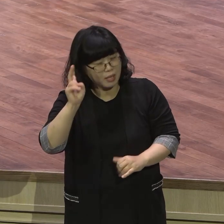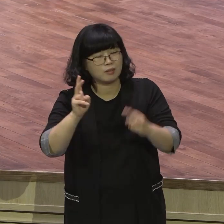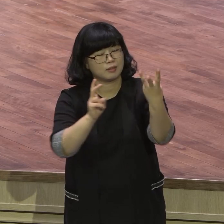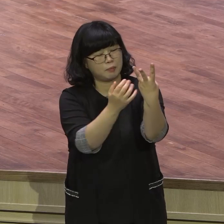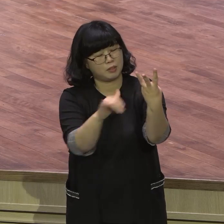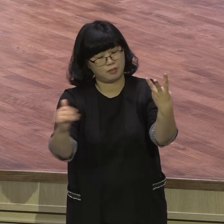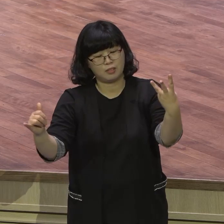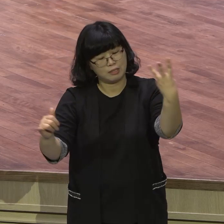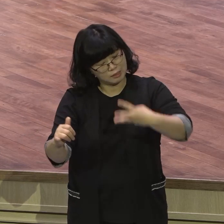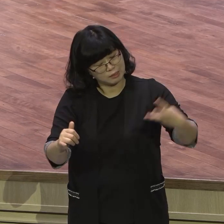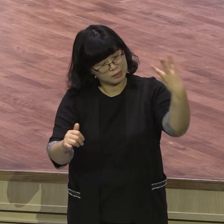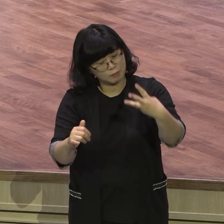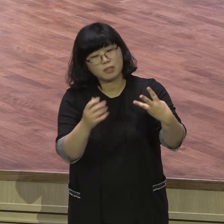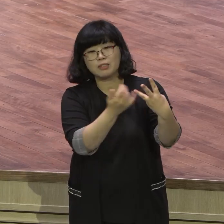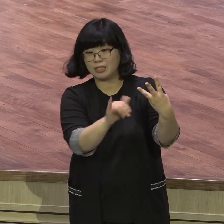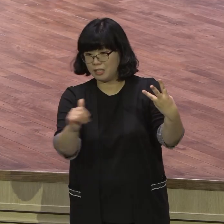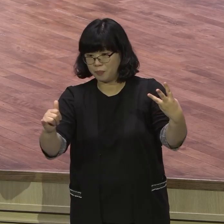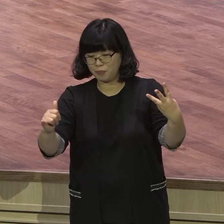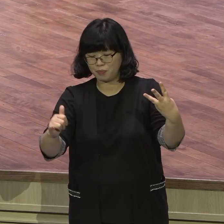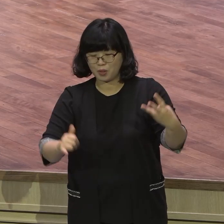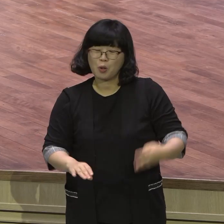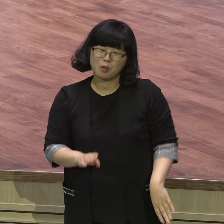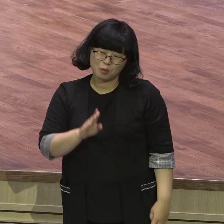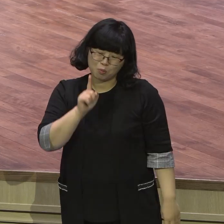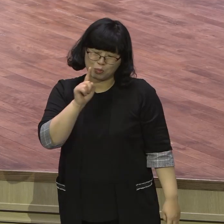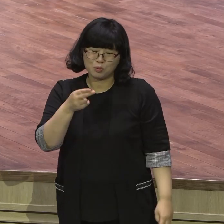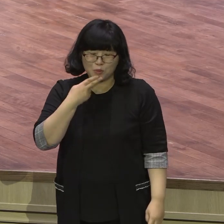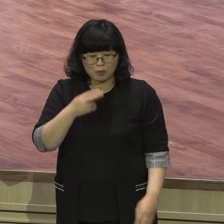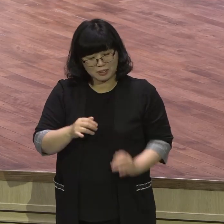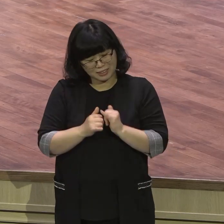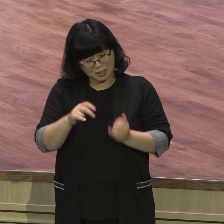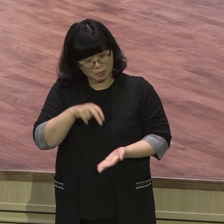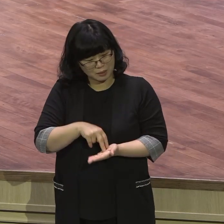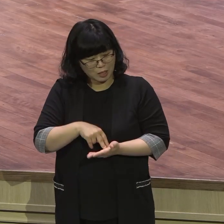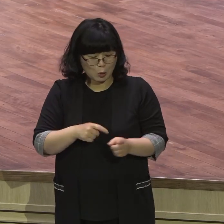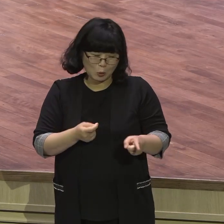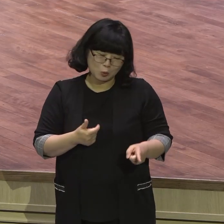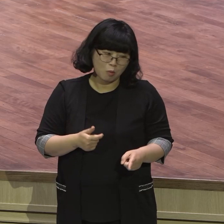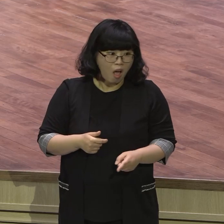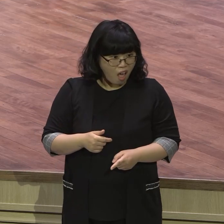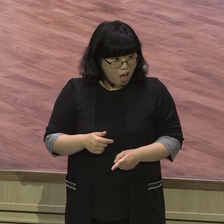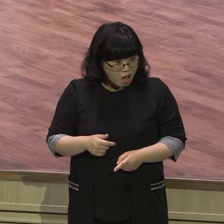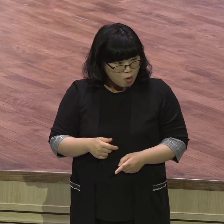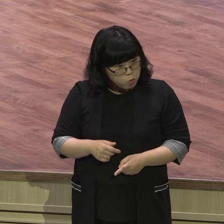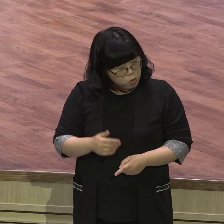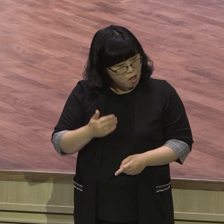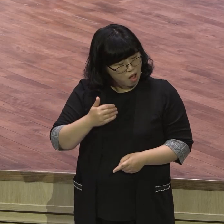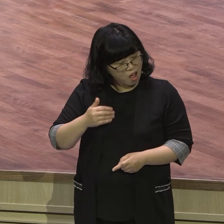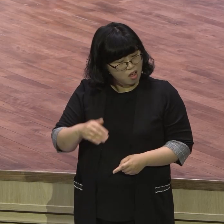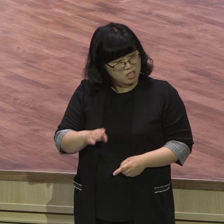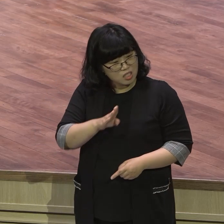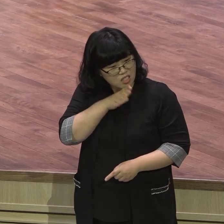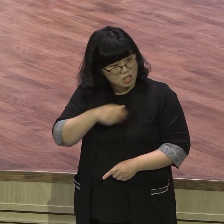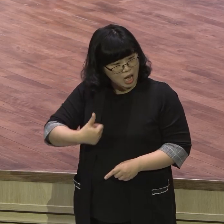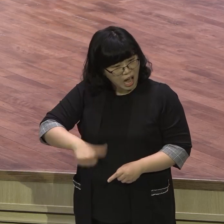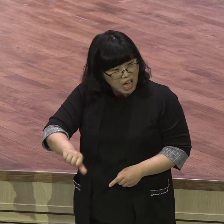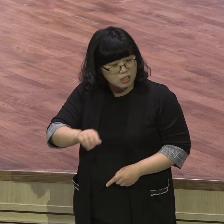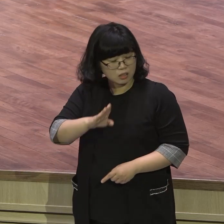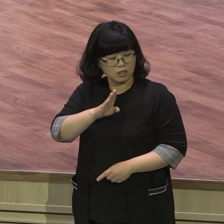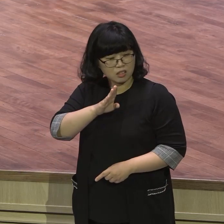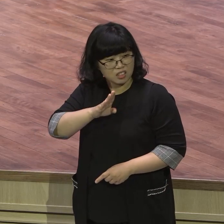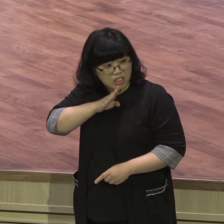인간적으로 좀 잔인한 모습이지요 잔인한 모습입니다 그런데 모세는요 이런 행동에